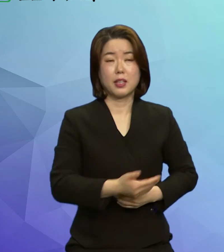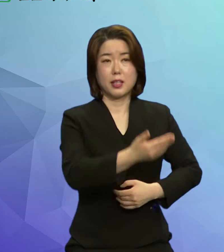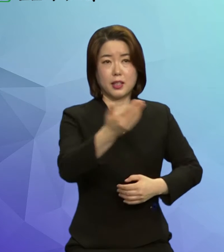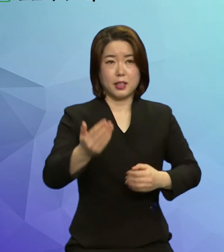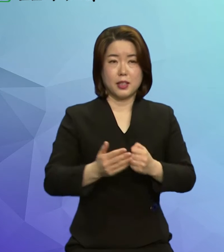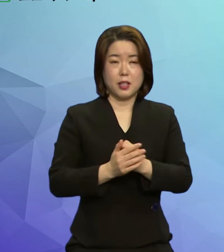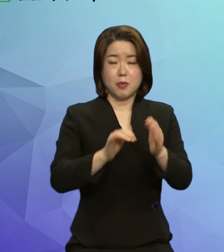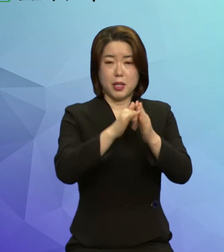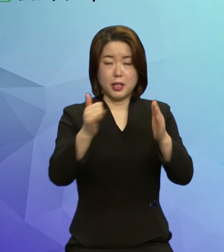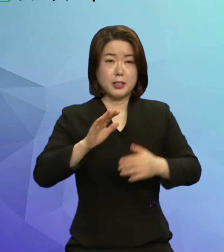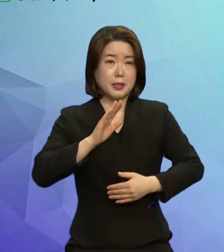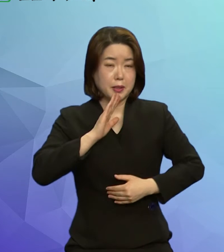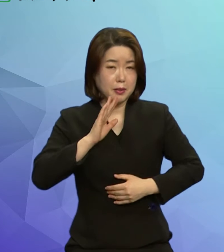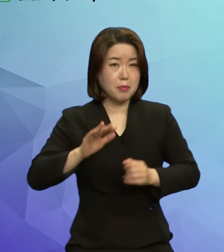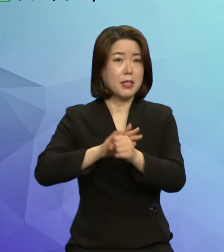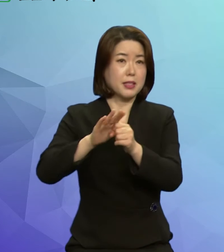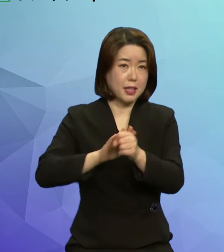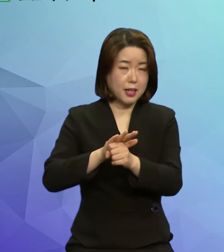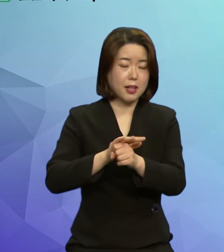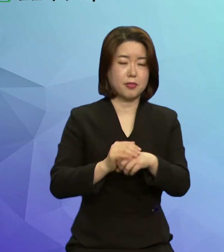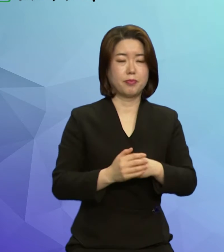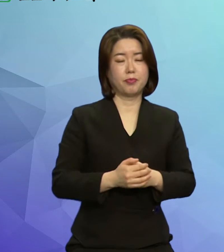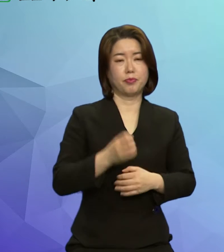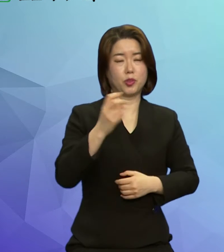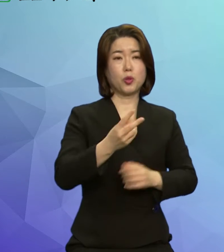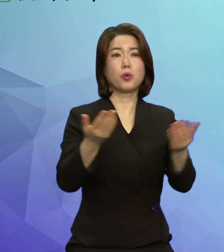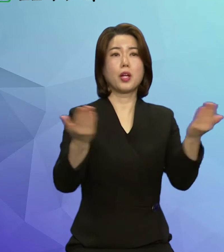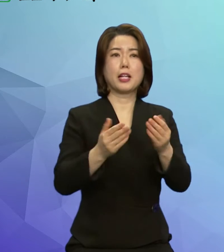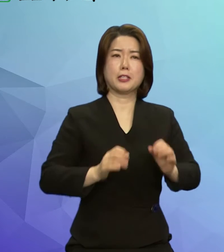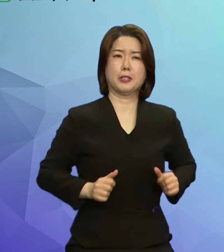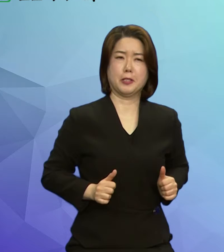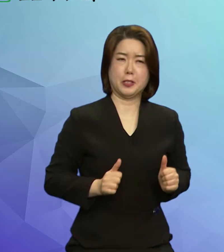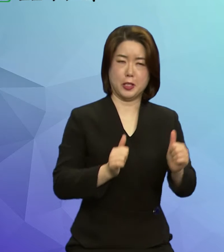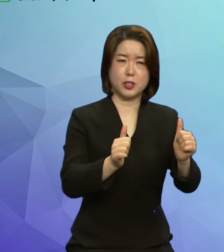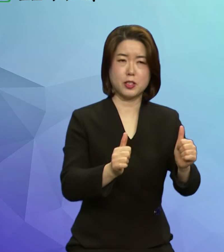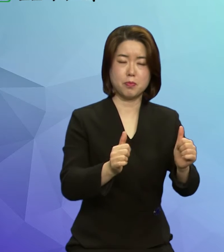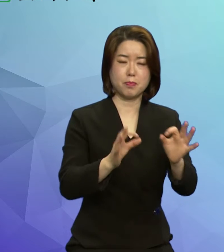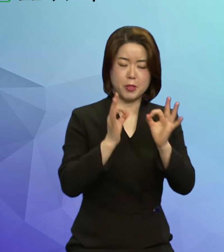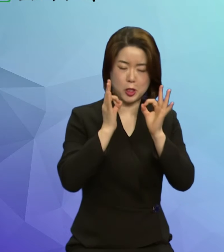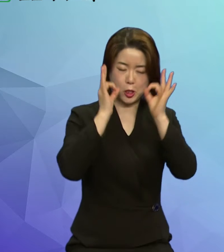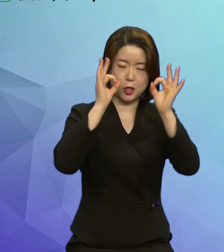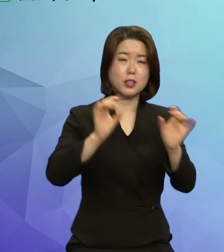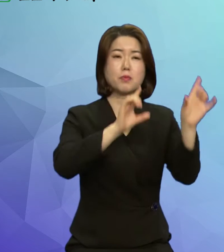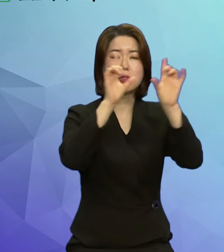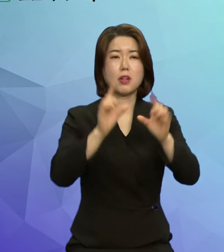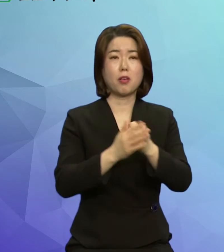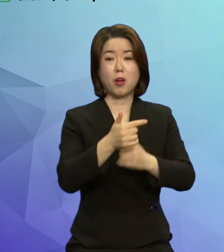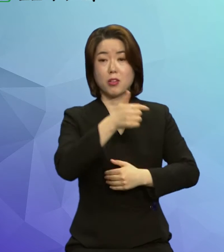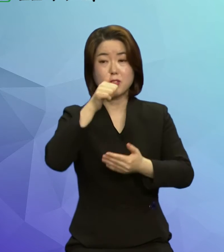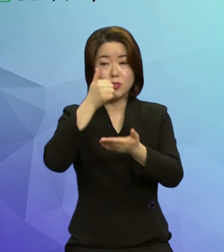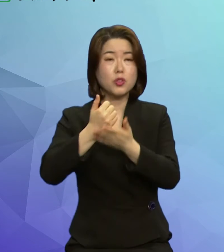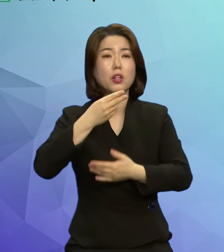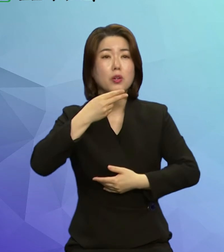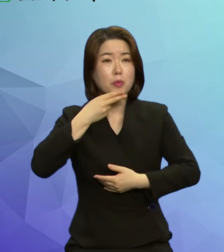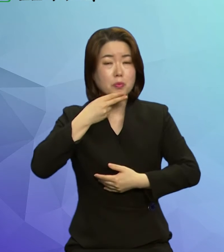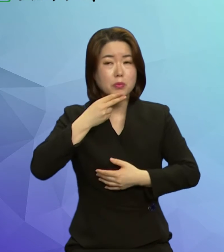여러분, 가족을 정말 사랑했고 일도 열심히 했고 성실하게 살았고 큰 죄 짓지 않고